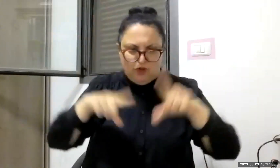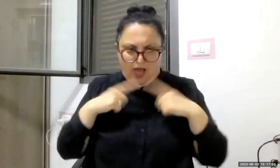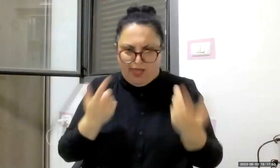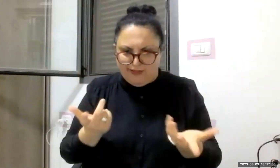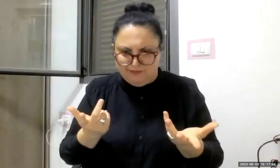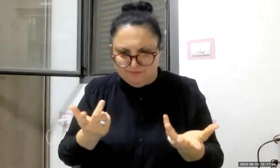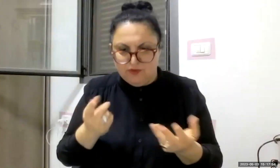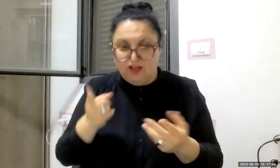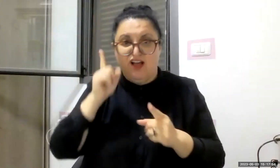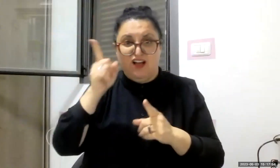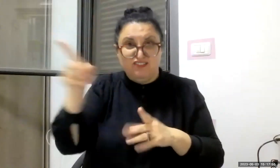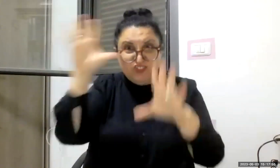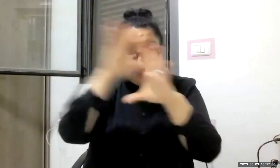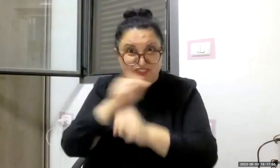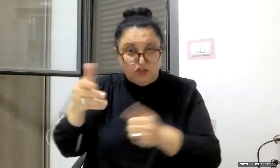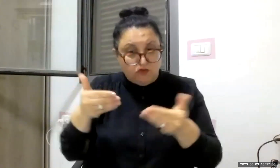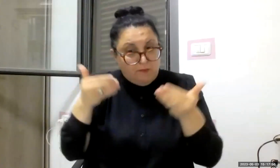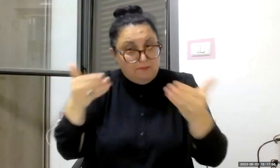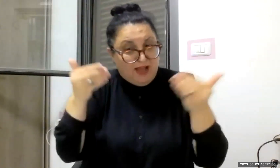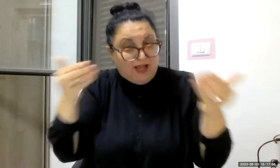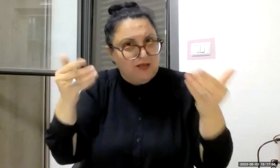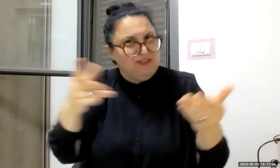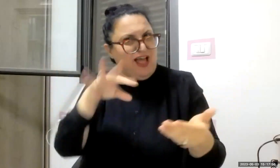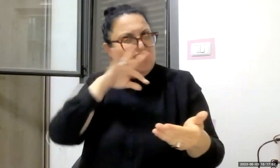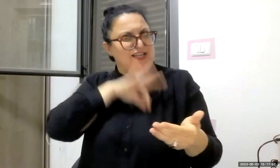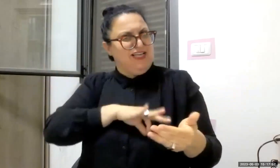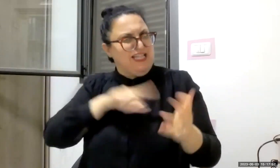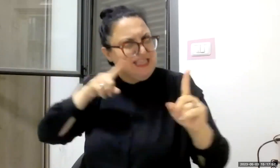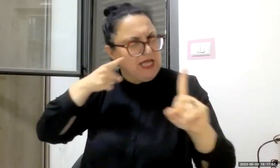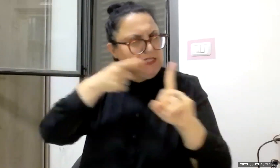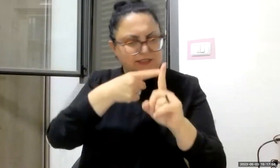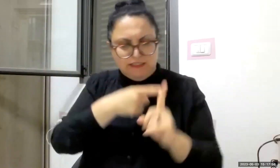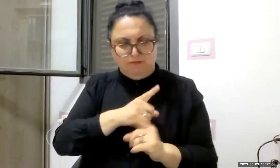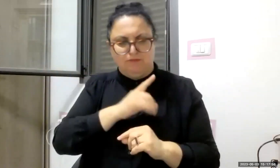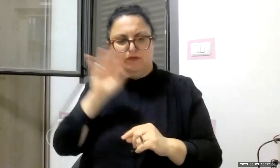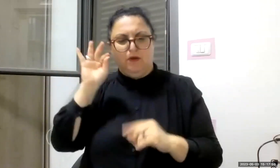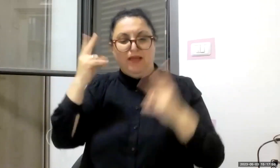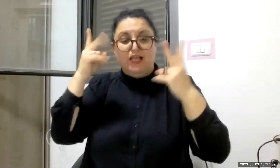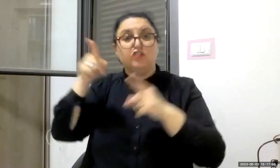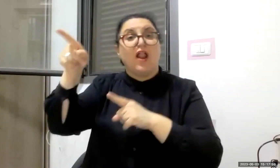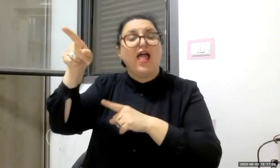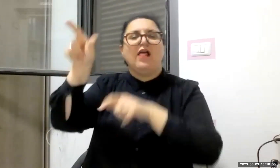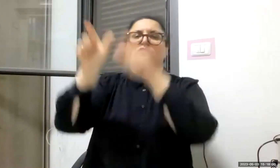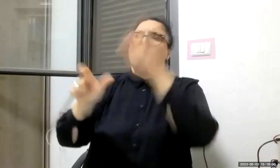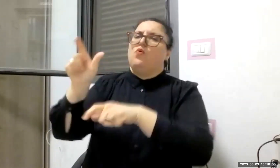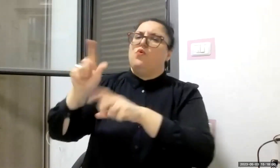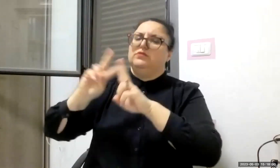היא למעשה הערך של מהות החיים, וככל שאנחנו מתקדמים יש